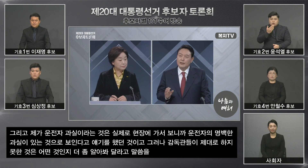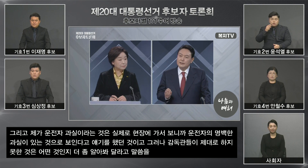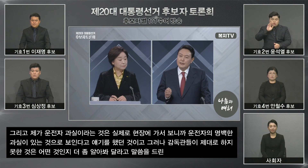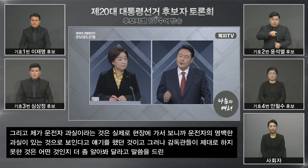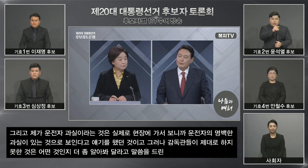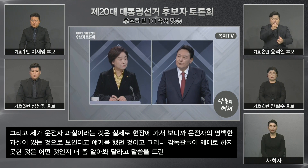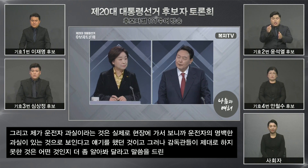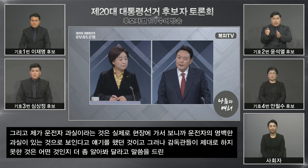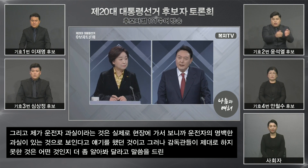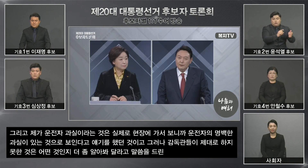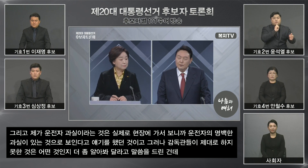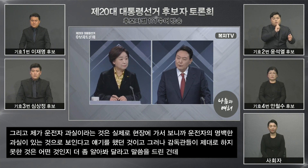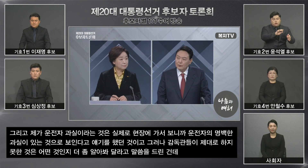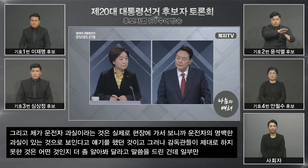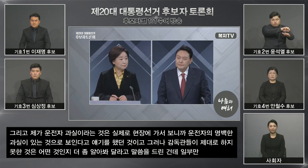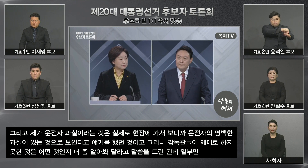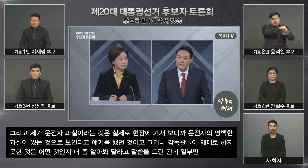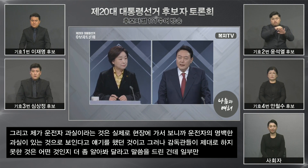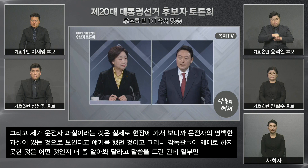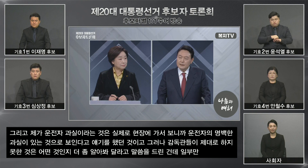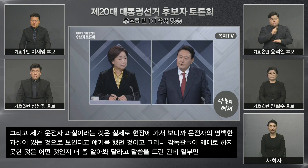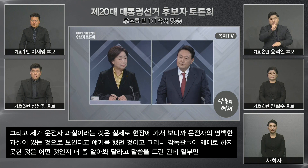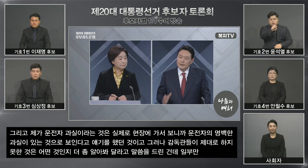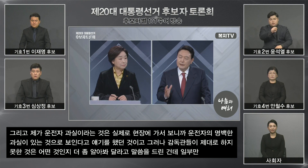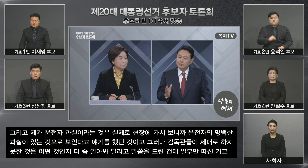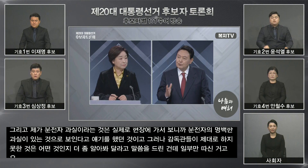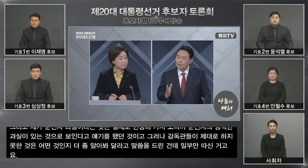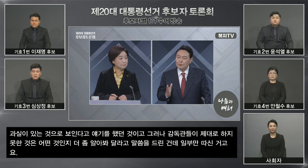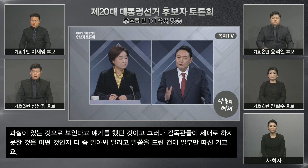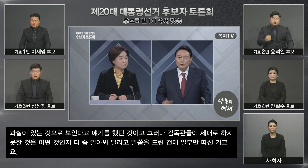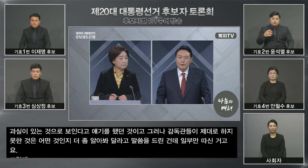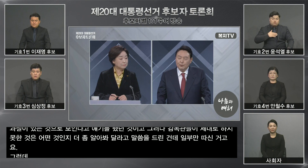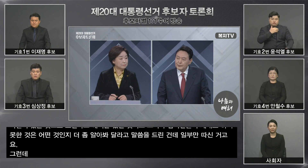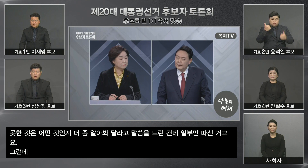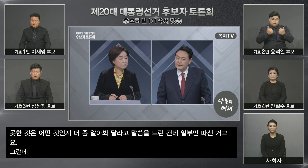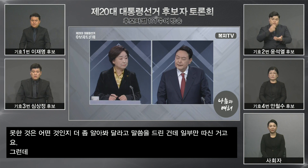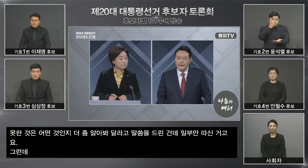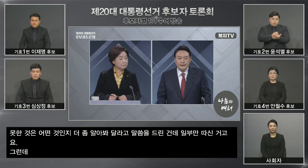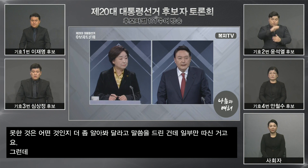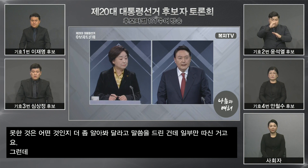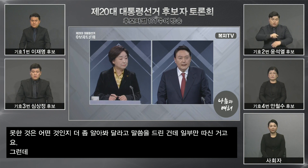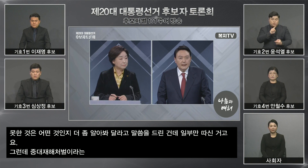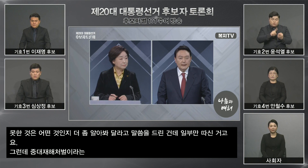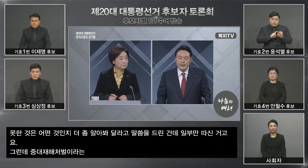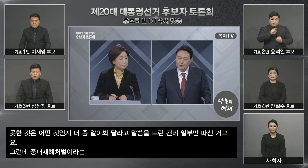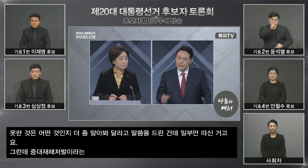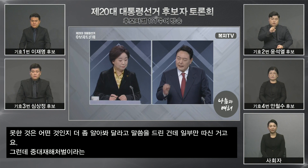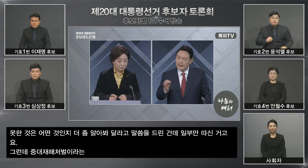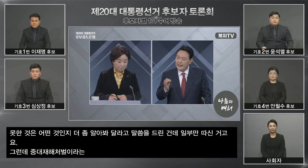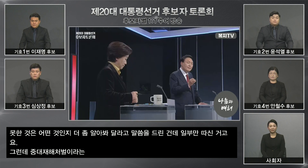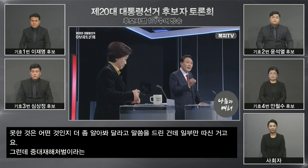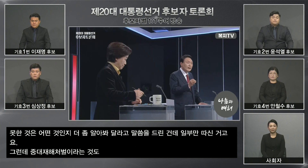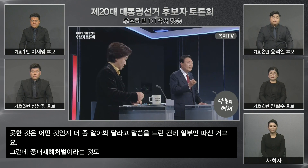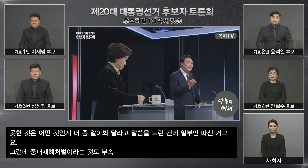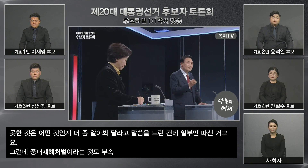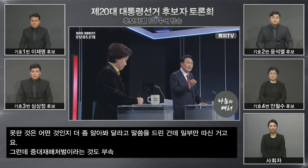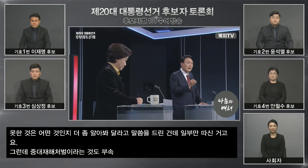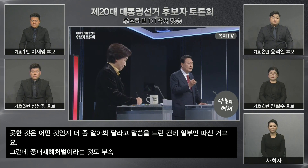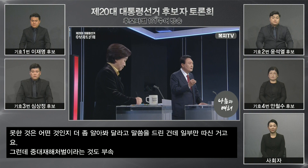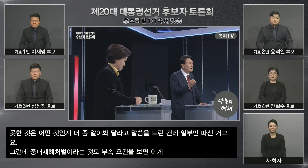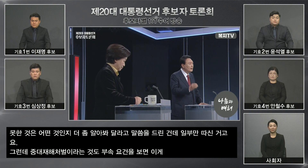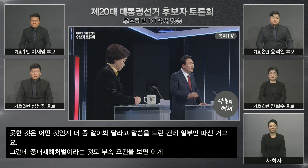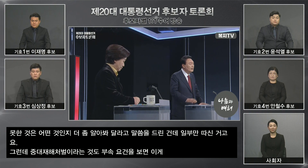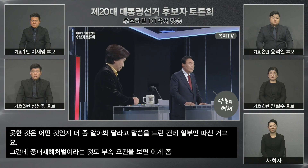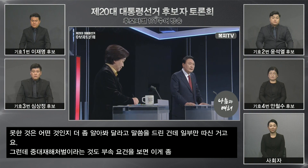이 중대재해처벌법이라는 것도 지금 이 구속 요건을 보면은 이게 좀 약간 애매하게 돼